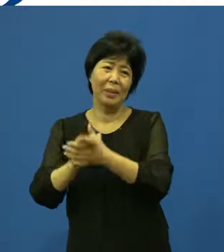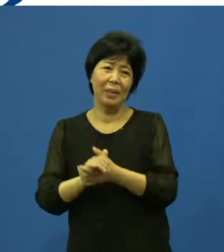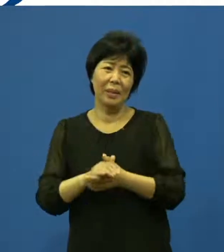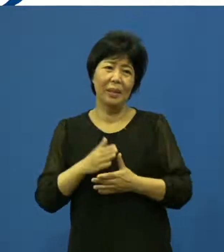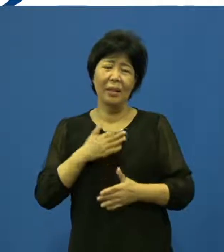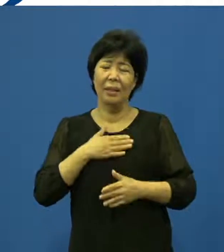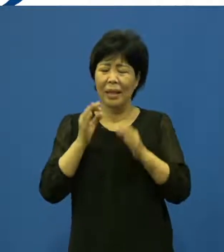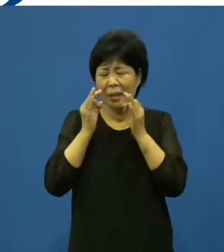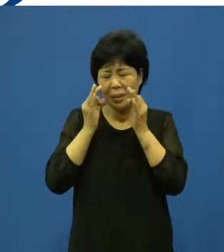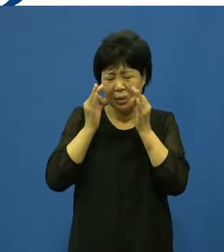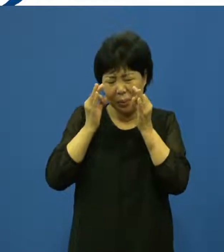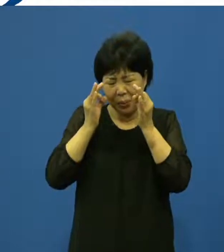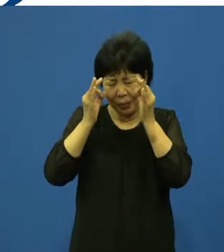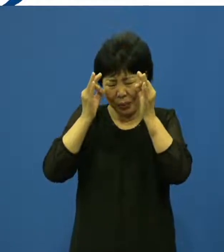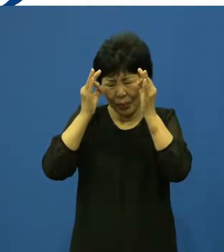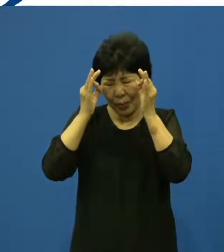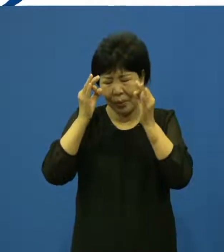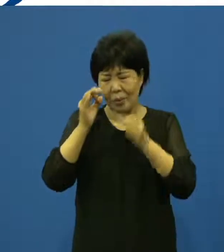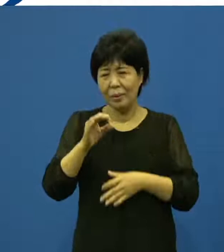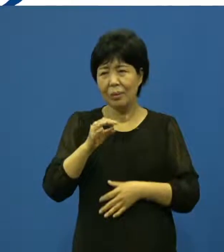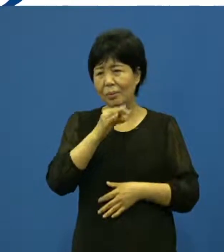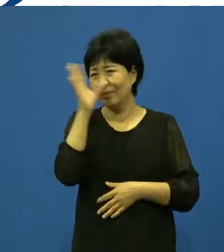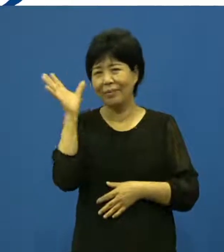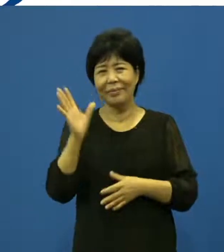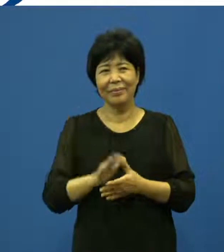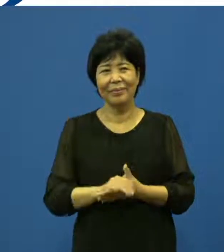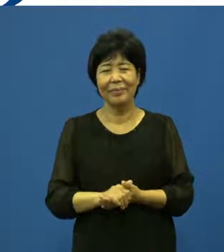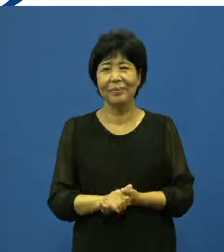그것을 떼우려고 하지 마십시오. 불가능합니다.